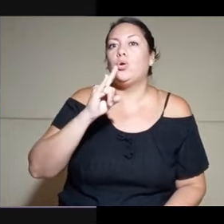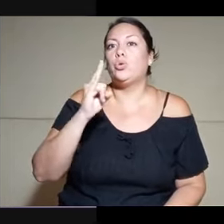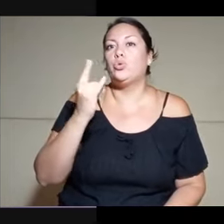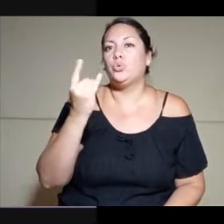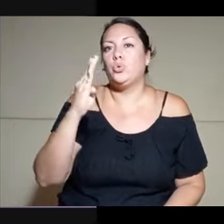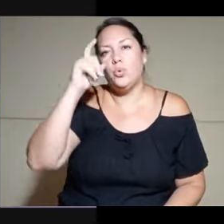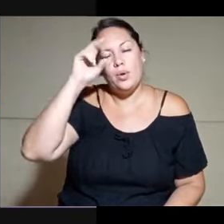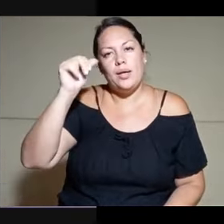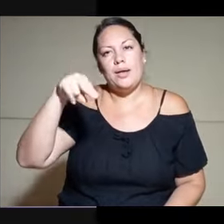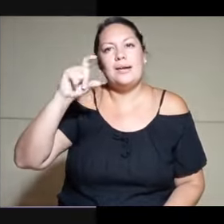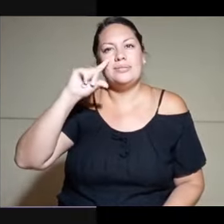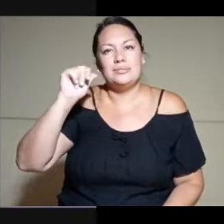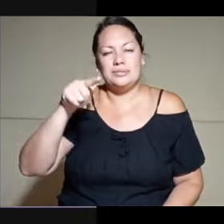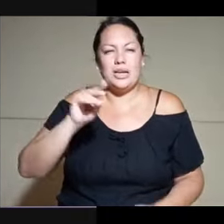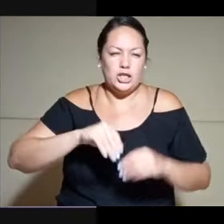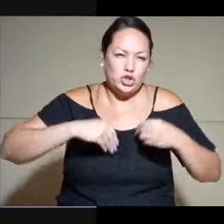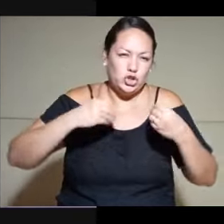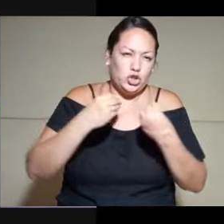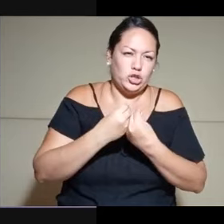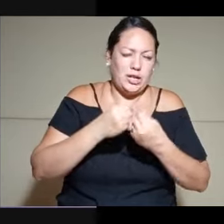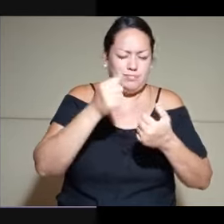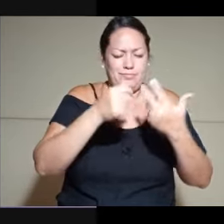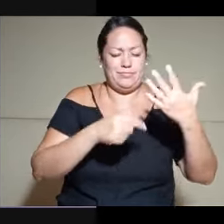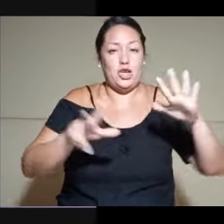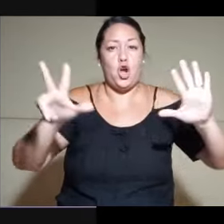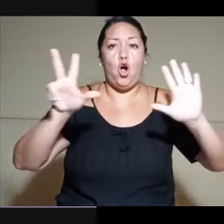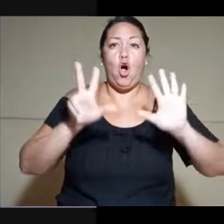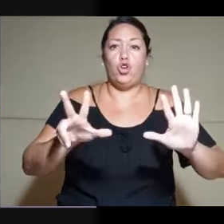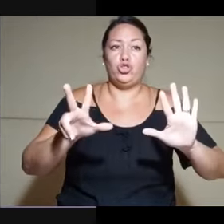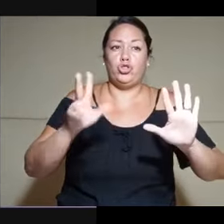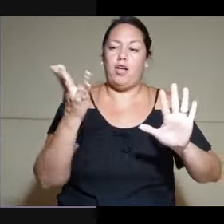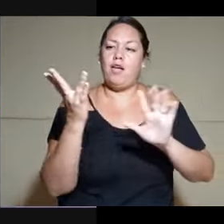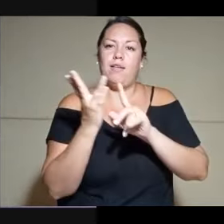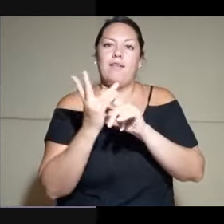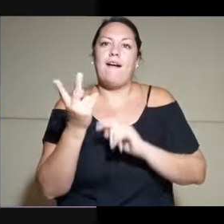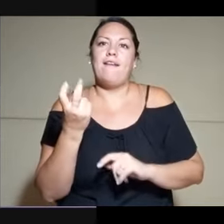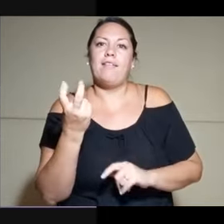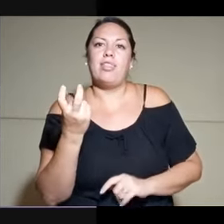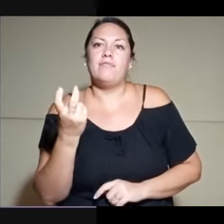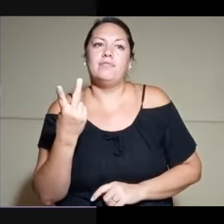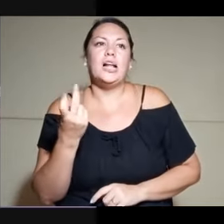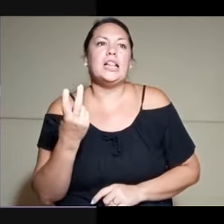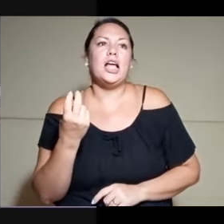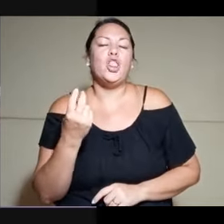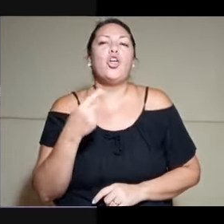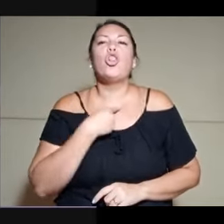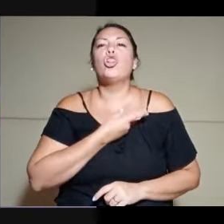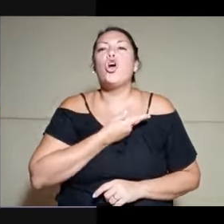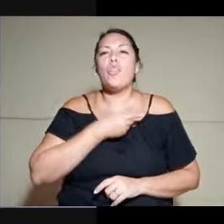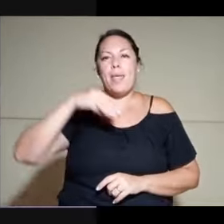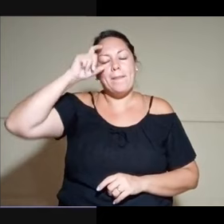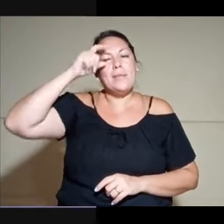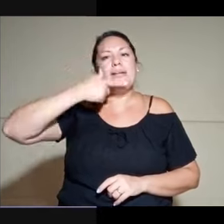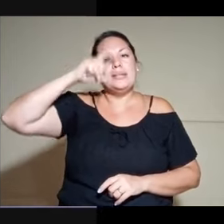3 del surco bulboprotuberancial, 8, más 3 de la protuberancia son 6, más 2 del bulbo son 8. Y